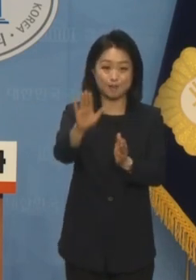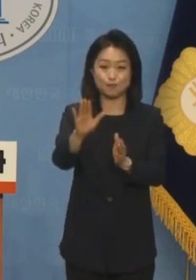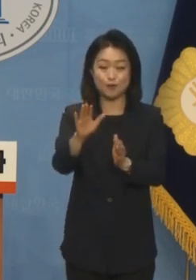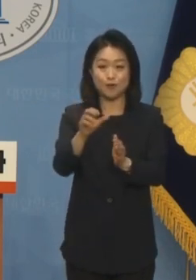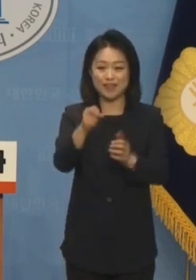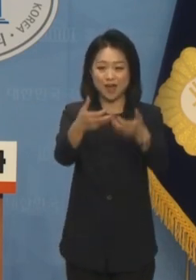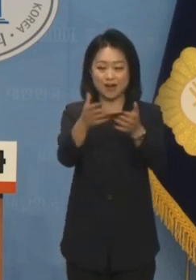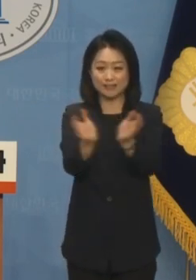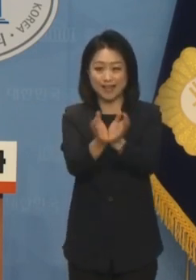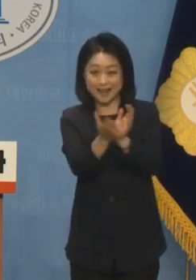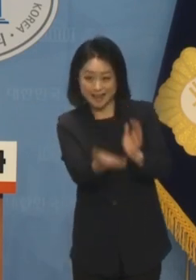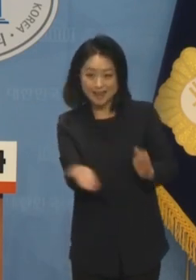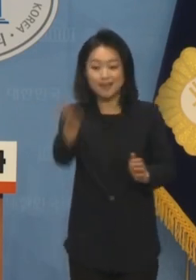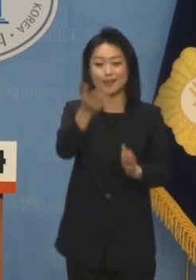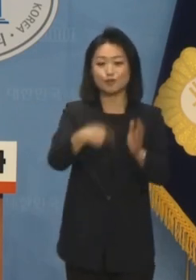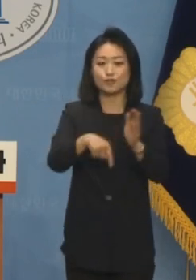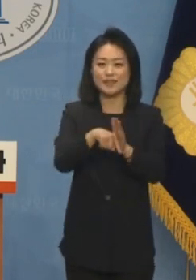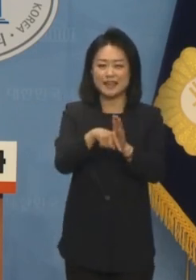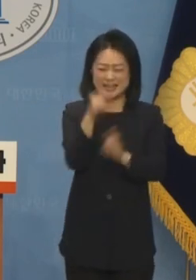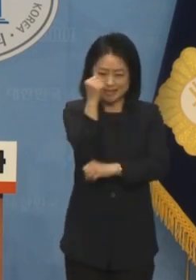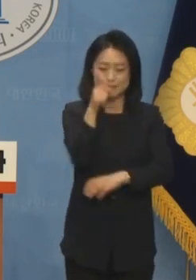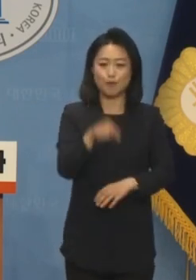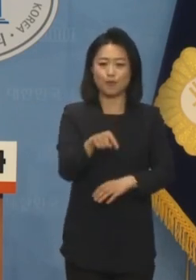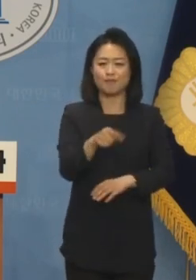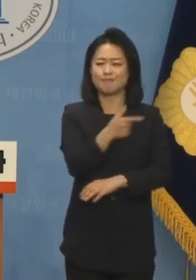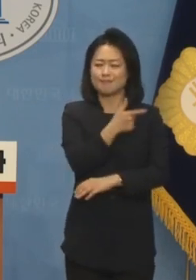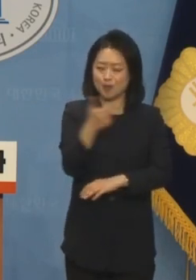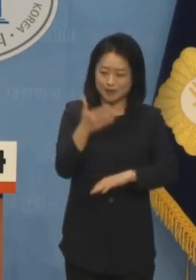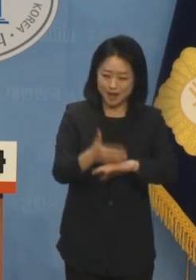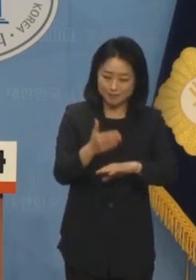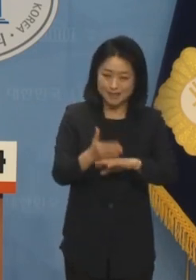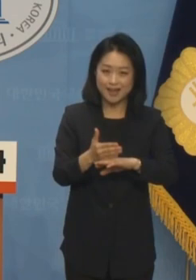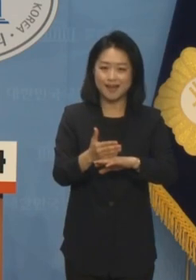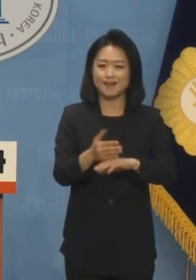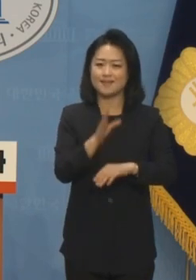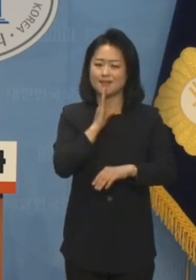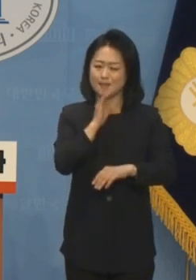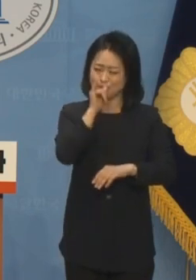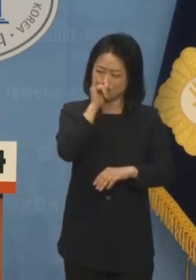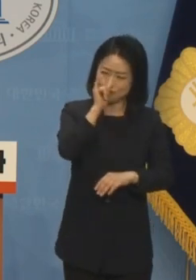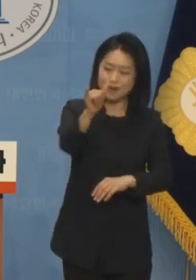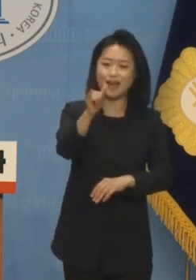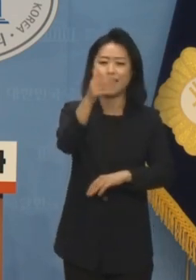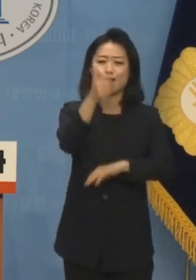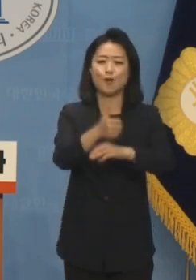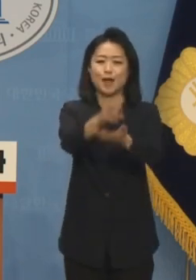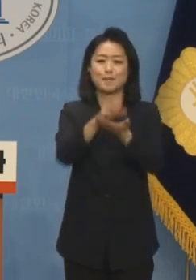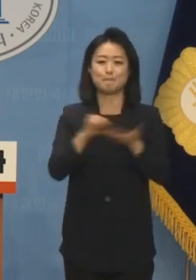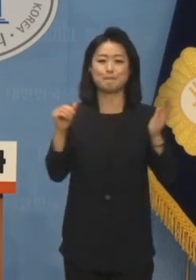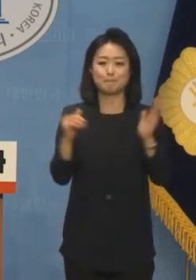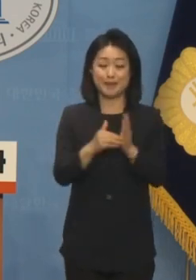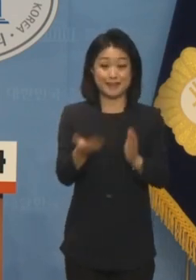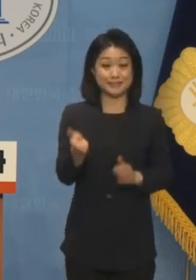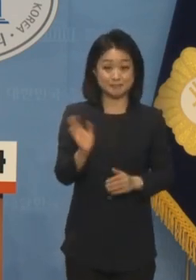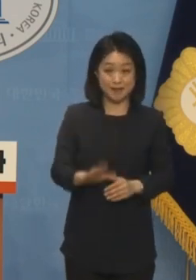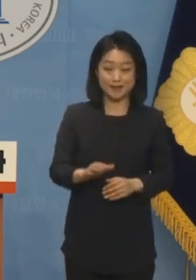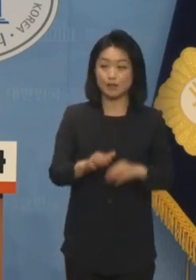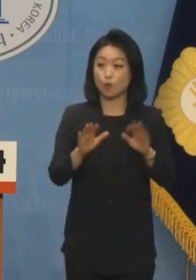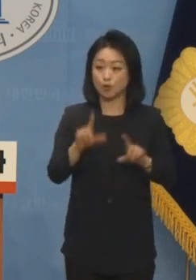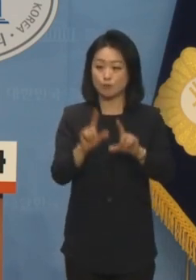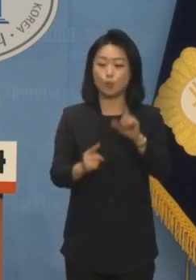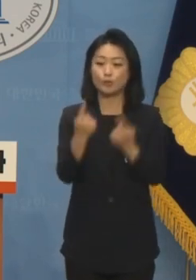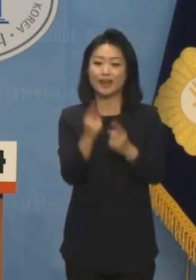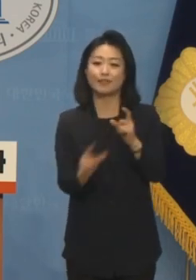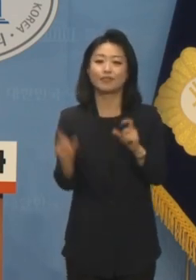소중한 밑거름이 될 것입니다. 감사하고 멋진 결과입니다. 그러나 우리는 오늘보다